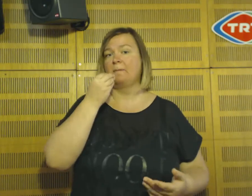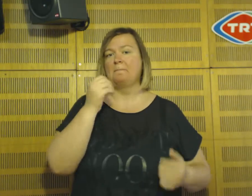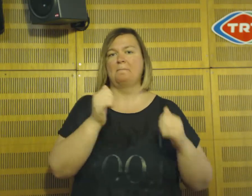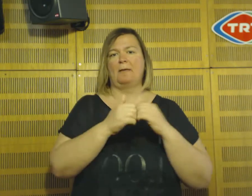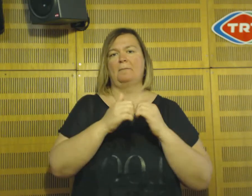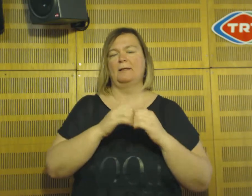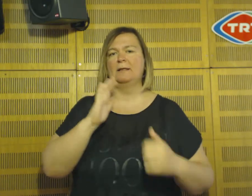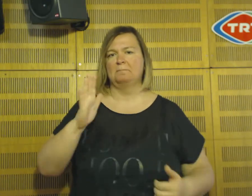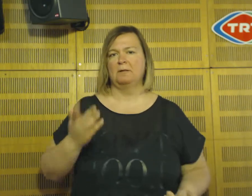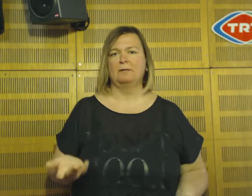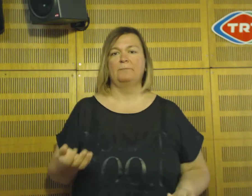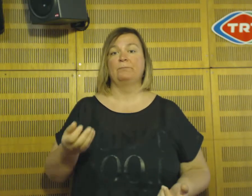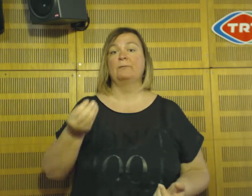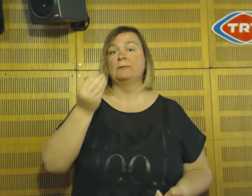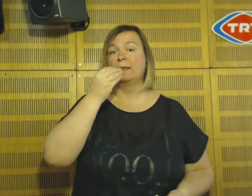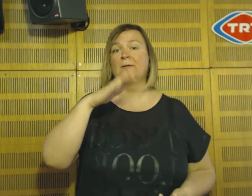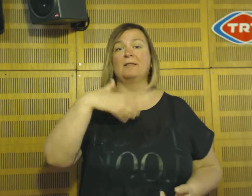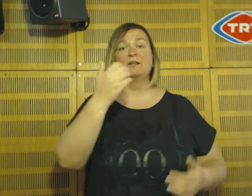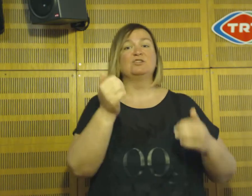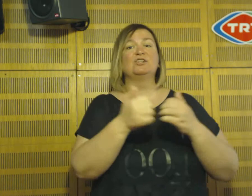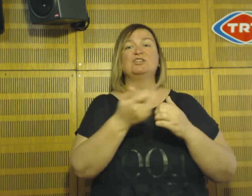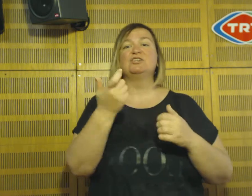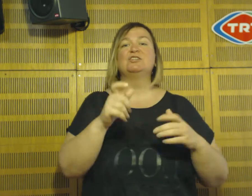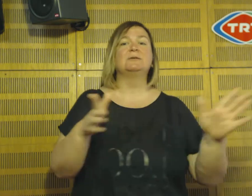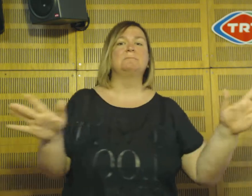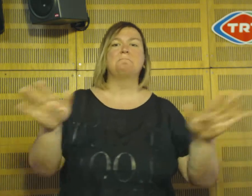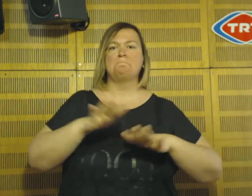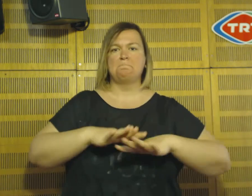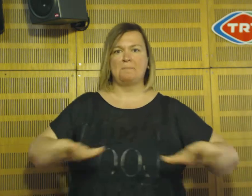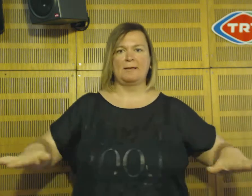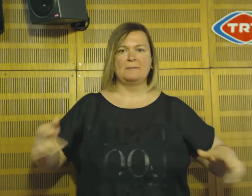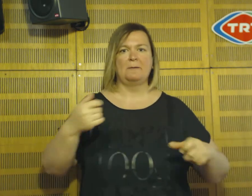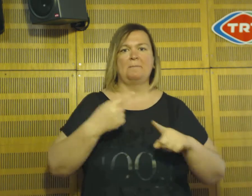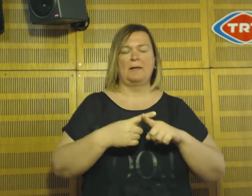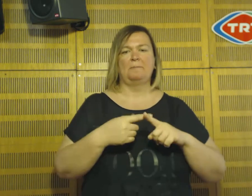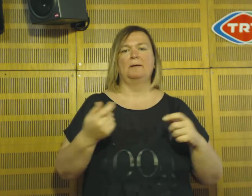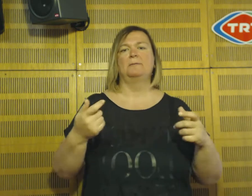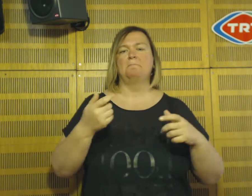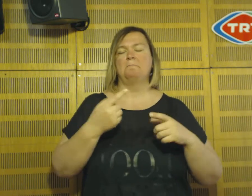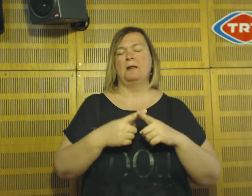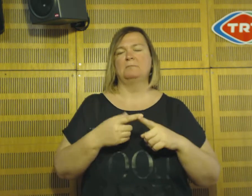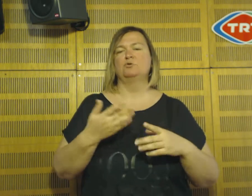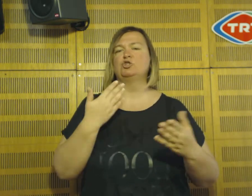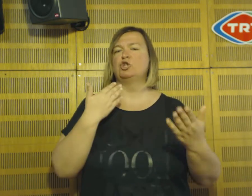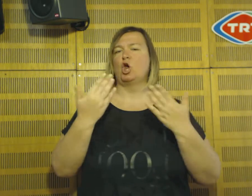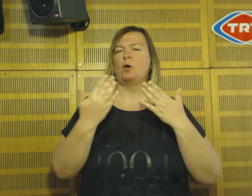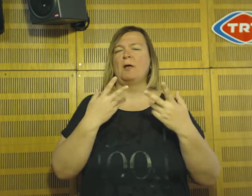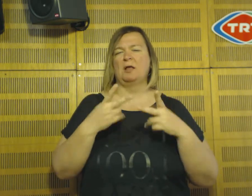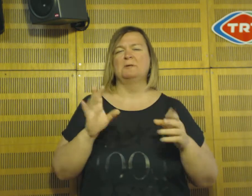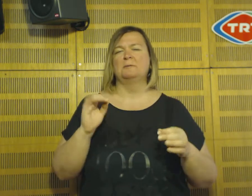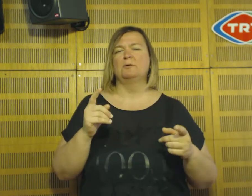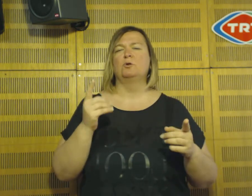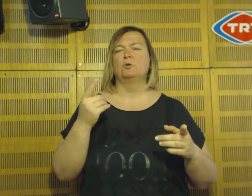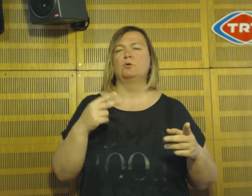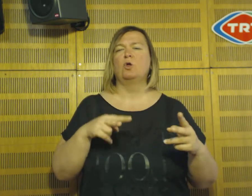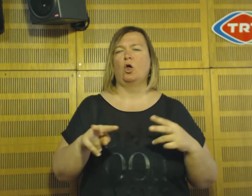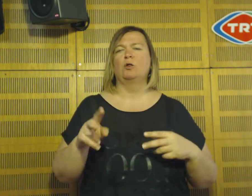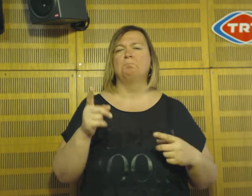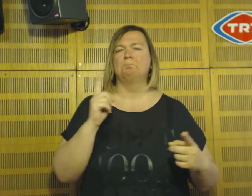gitme. Yemekte diğer çalışanlarla beraber bir masayı paylaşma, orada sohbetler açma gibi yöntemlerle birebir